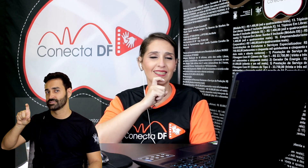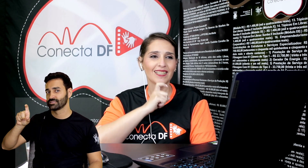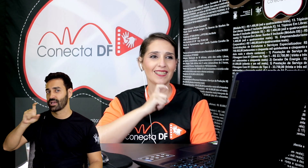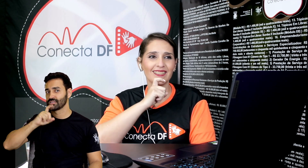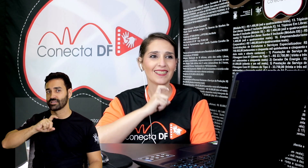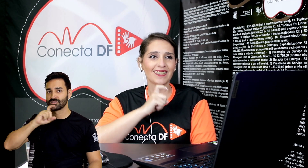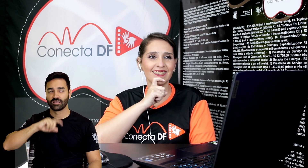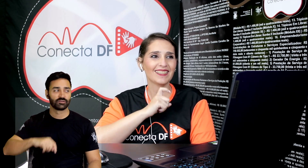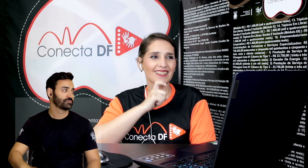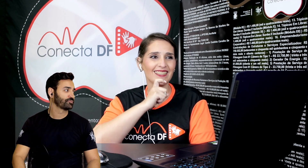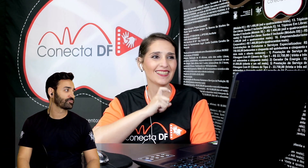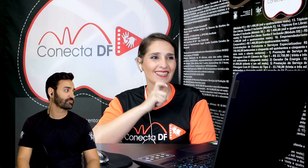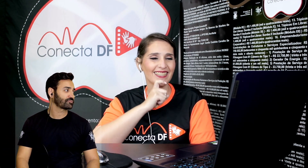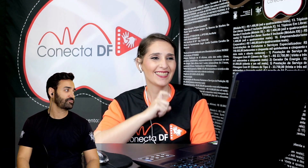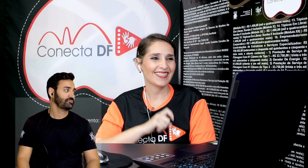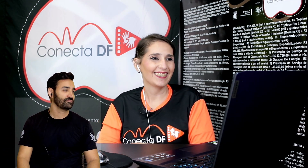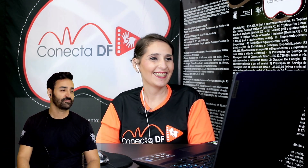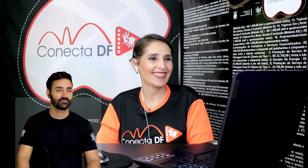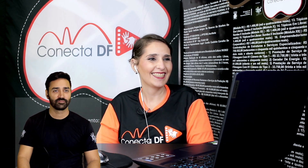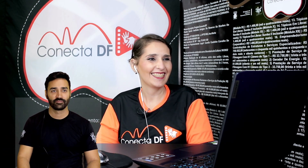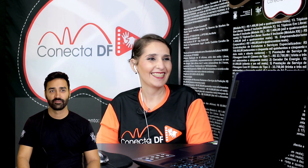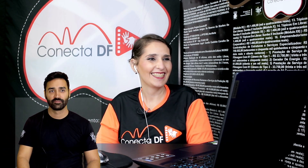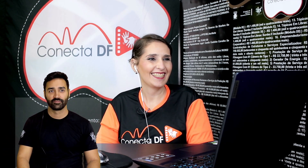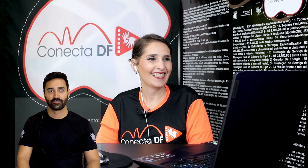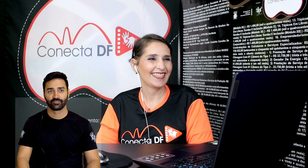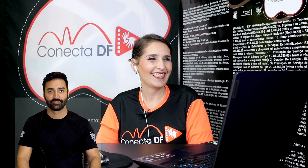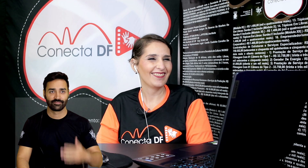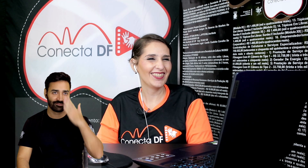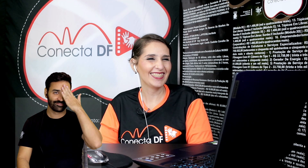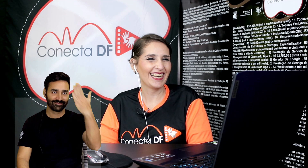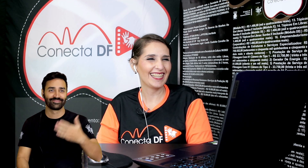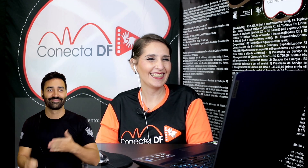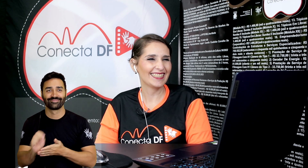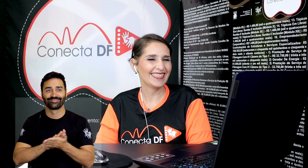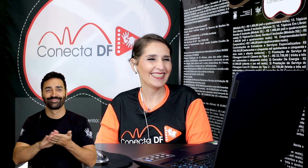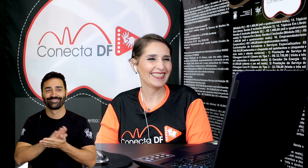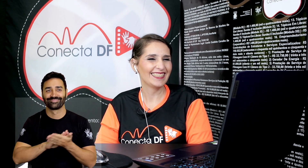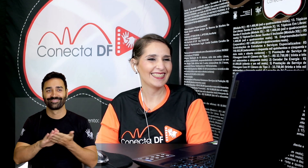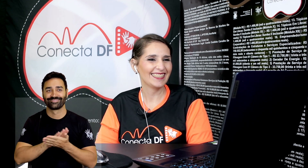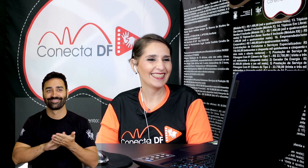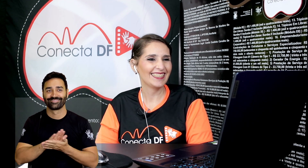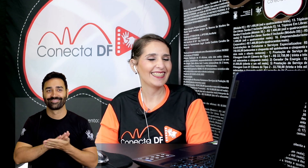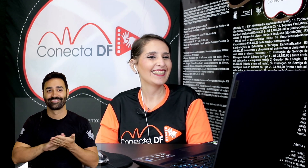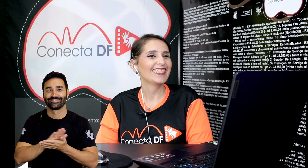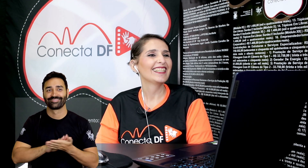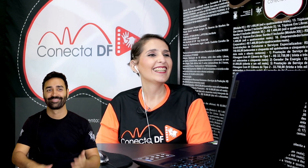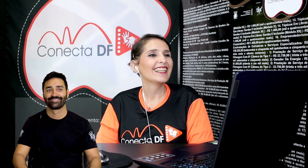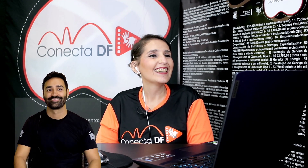Piqui. Obrigada. Por nada.